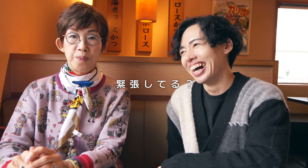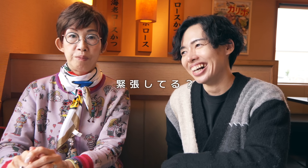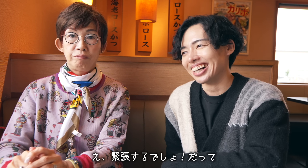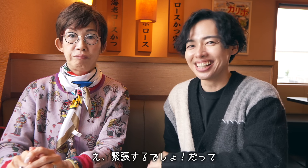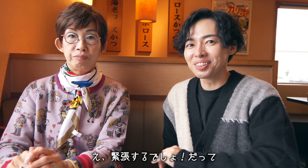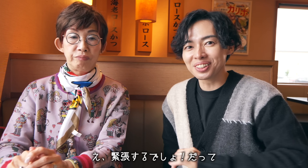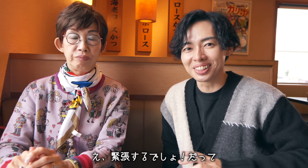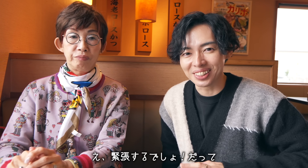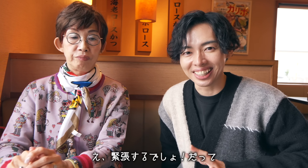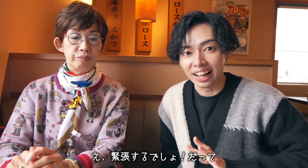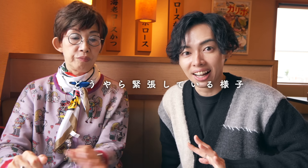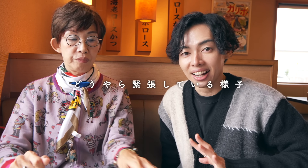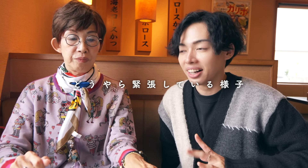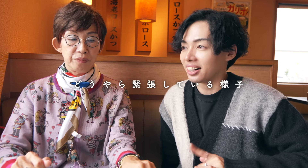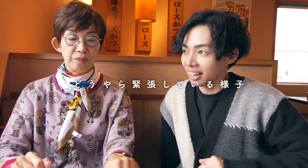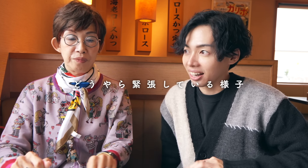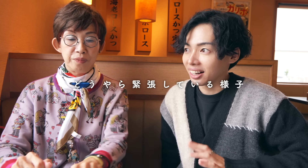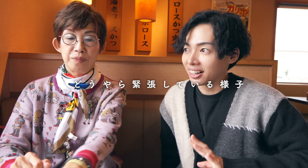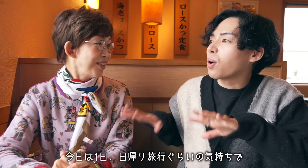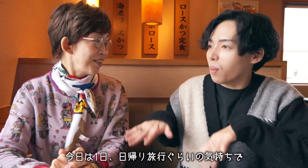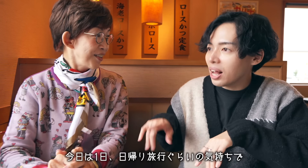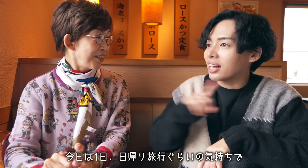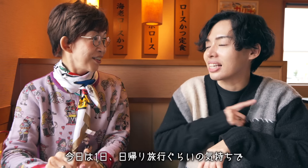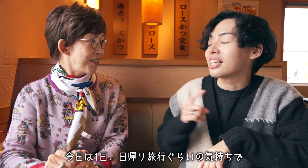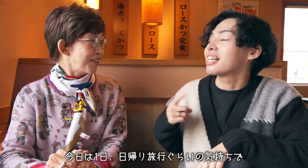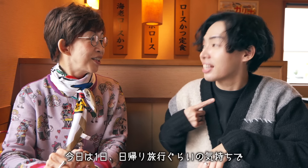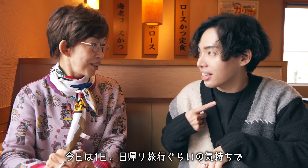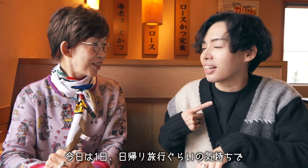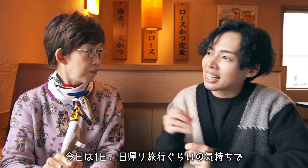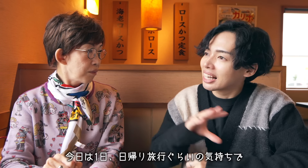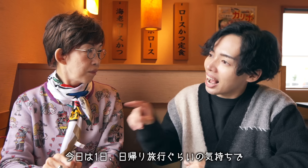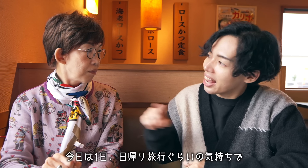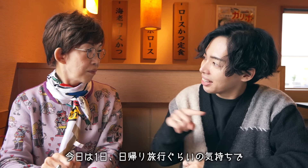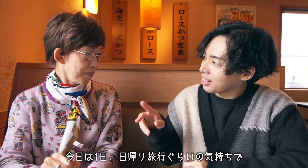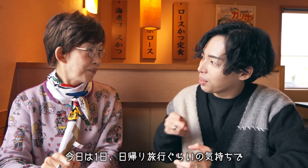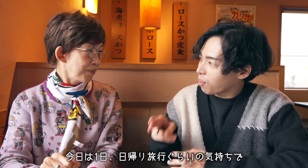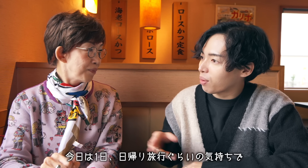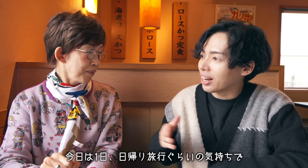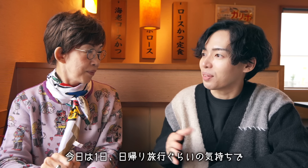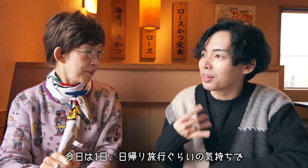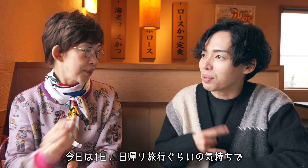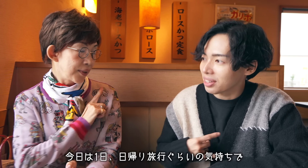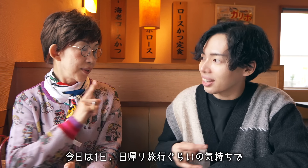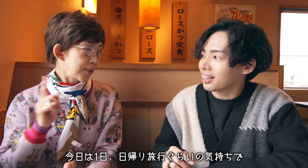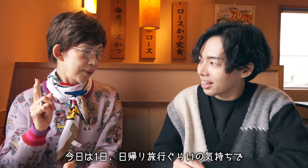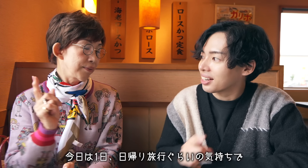いや緊張するでしょ、だってね。今日は日帰り旅行ぐらいの気持ちで毎日